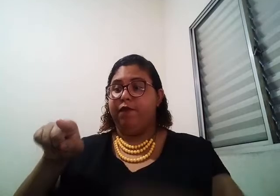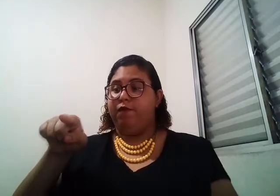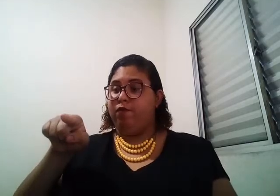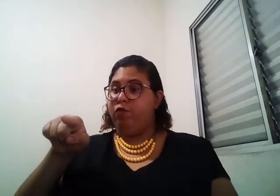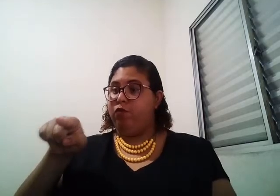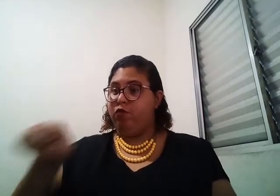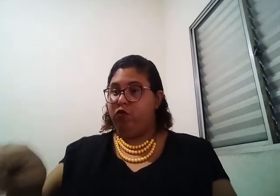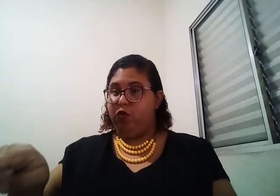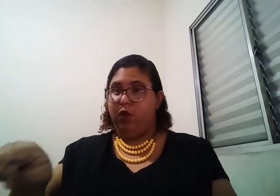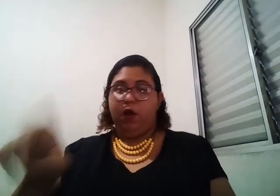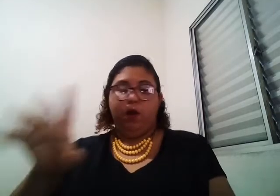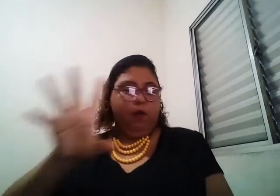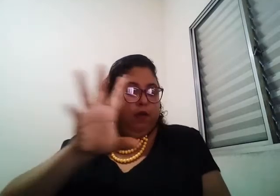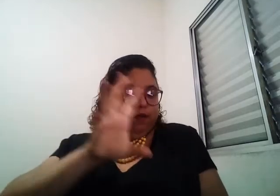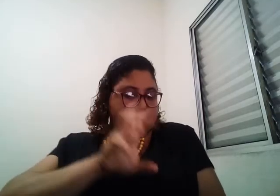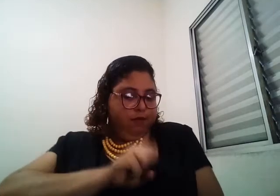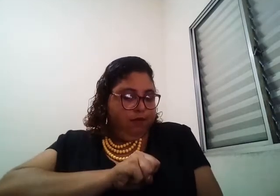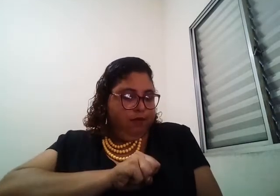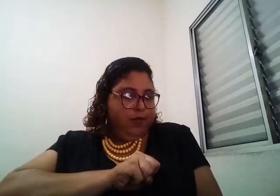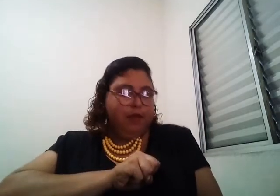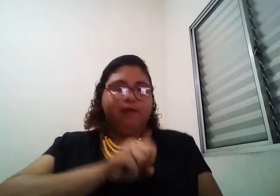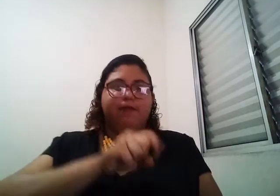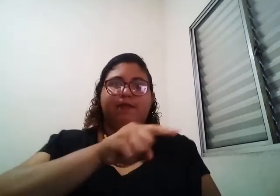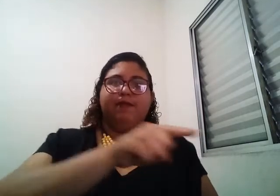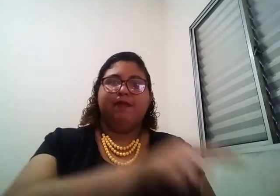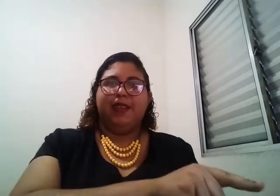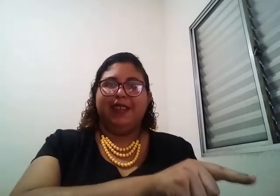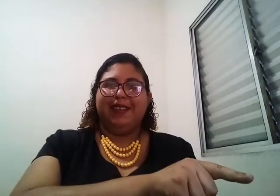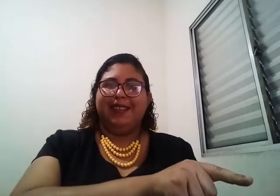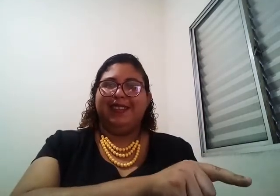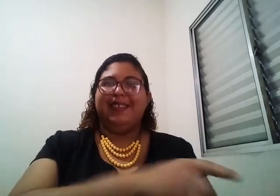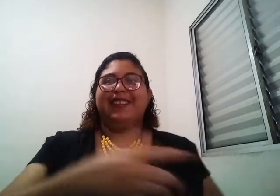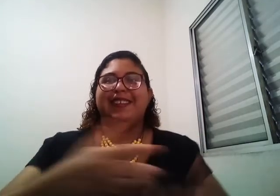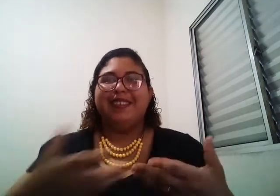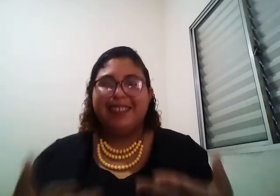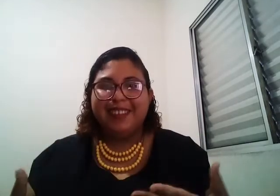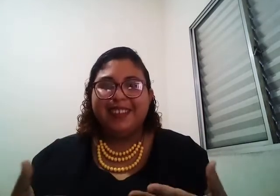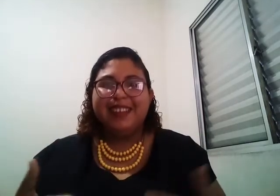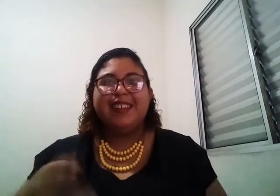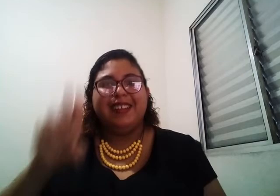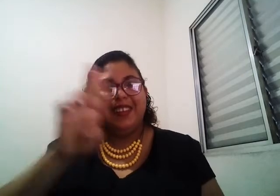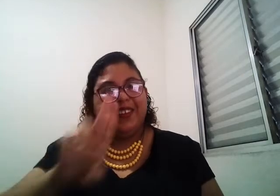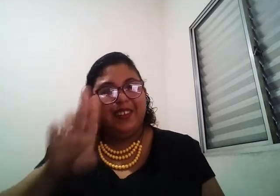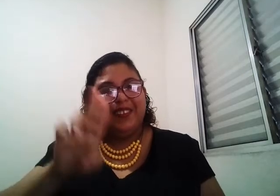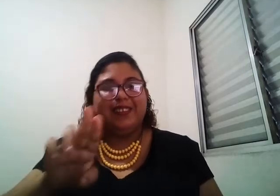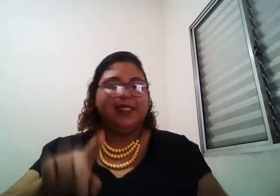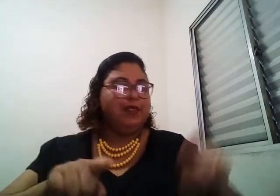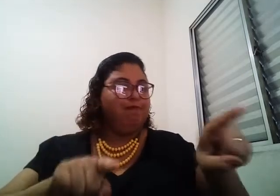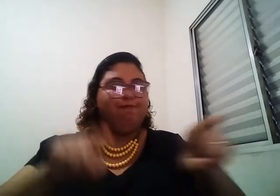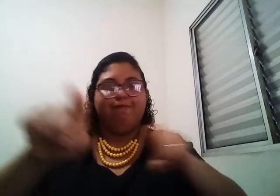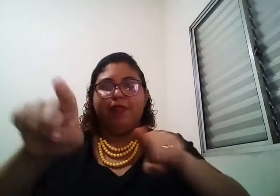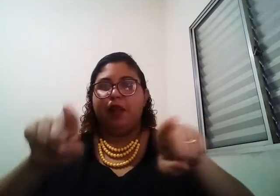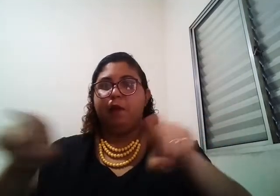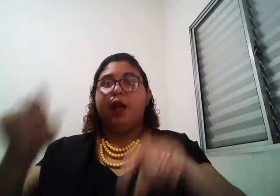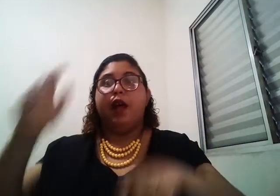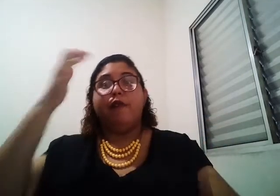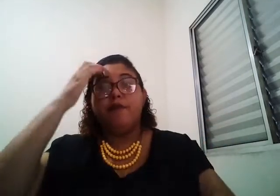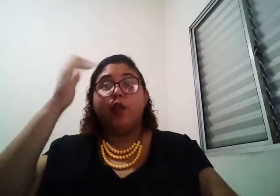Veja que ele usa o recurso da apontação para deixar claro quem sofreu a ação e quem fez a ação.